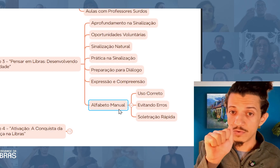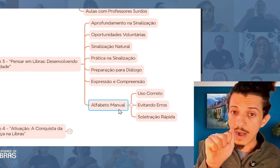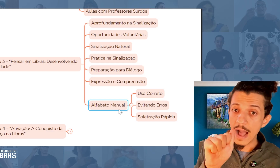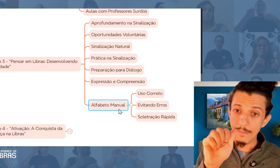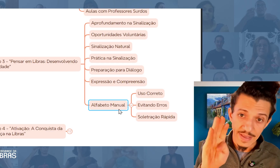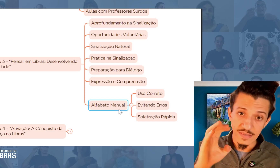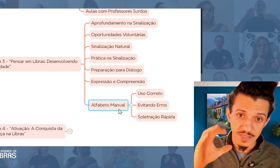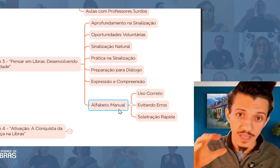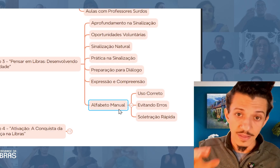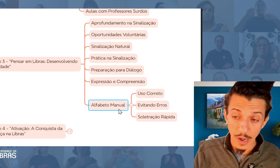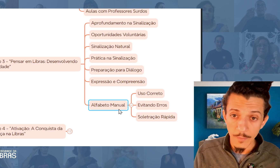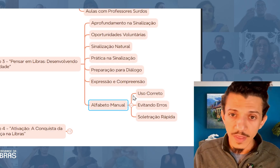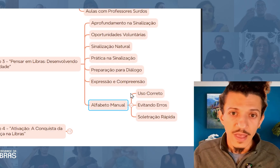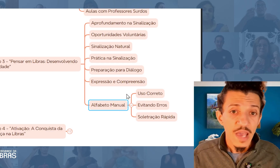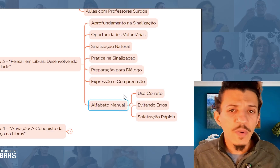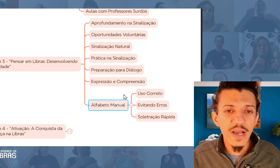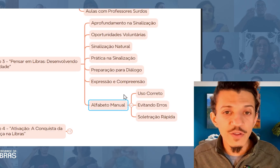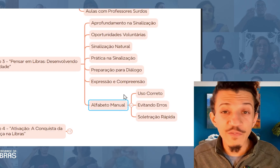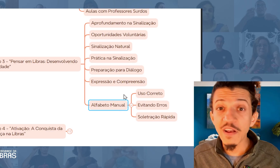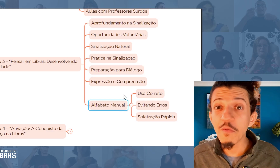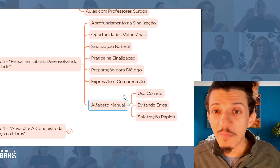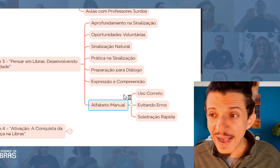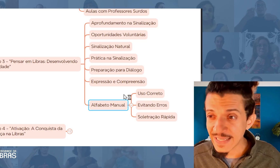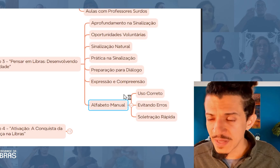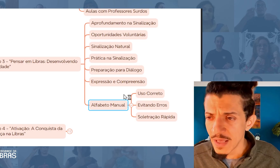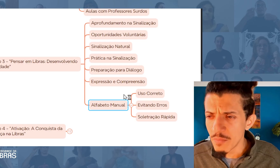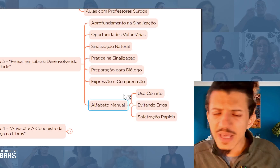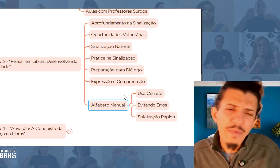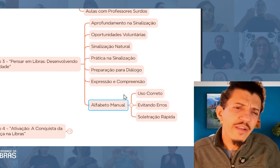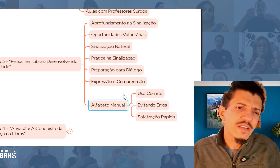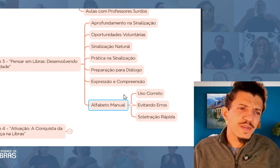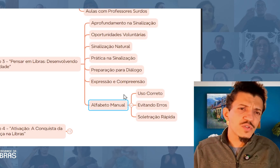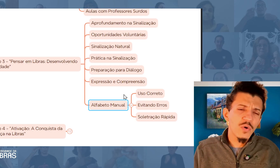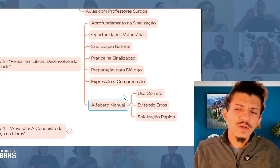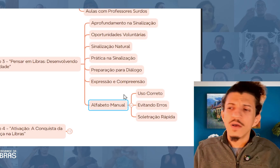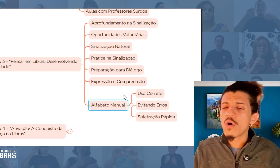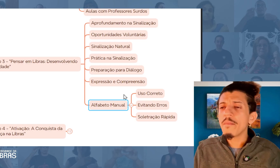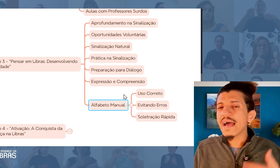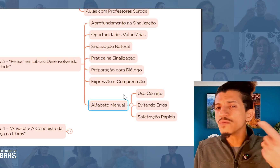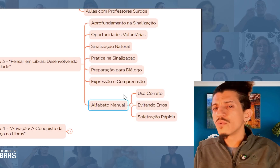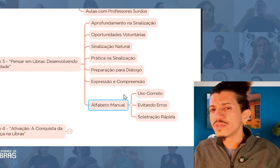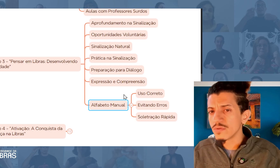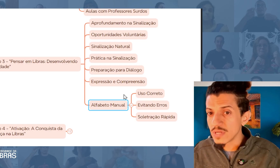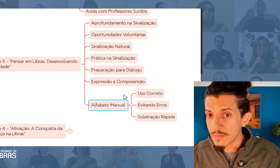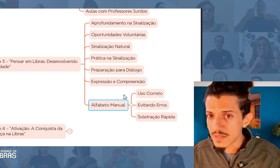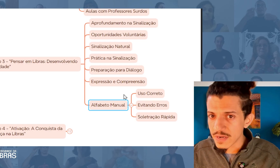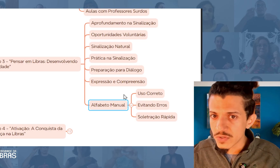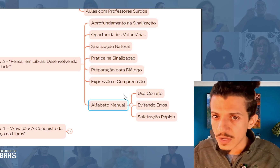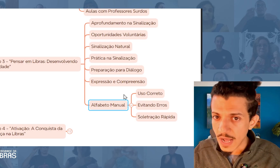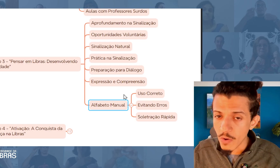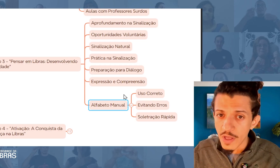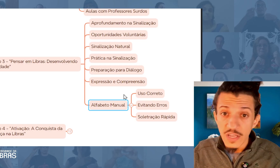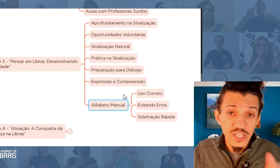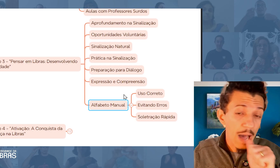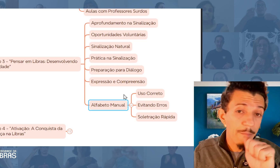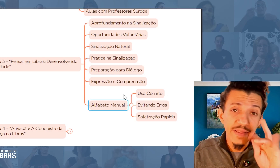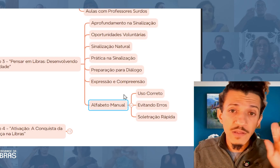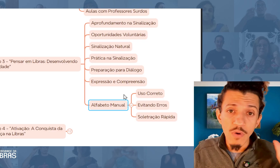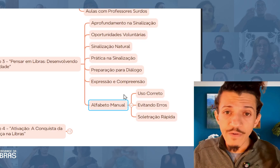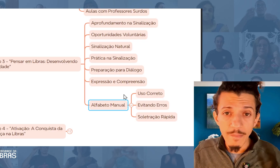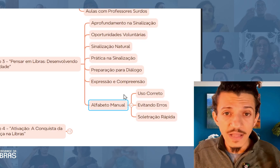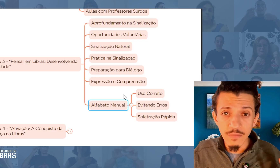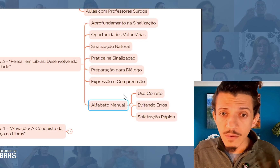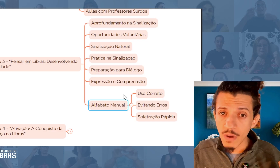Libras, o A, B, C e tal. E por que eu estou falando pasme? Porque a maioria das pessoas começa um cursinho de Libras tradicional já